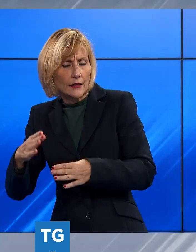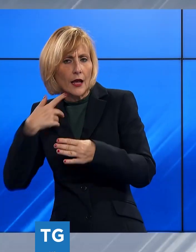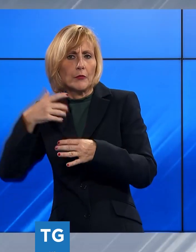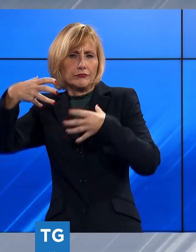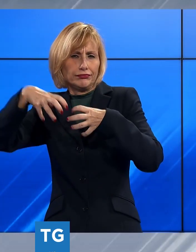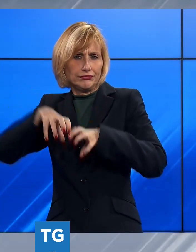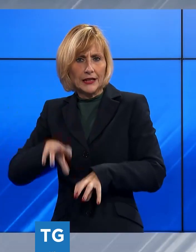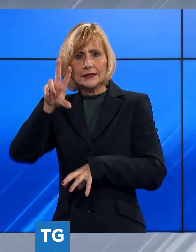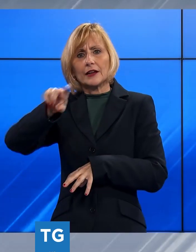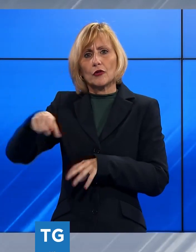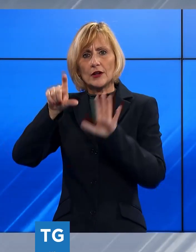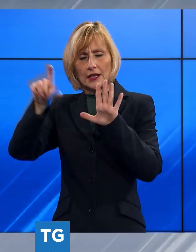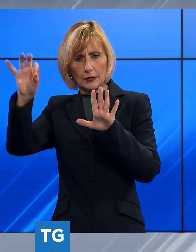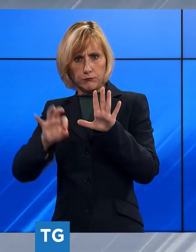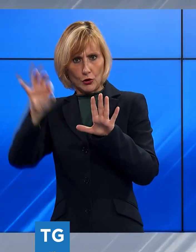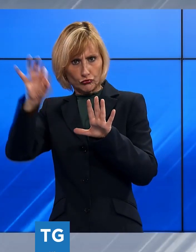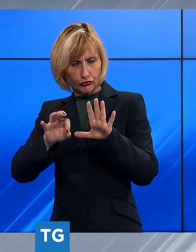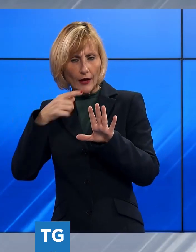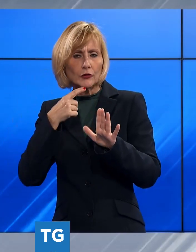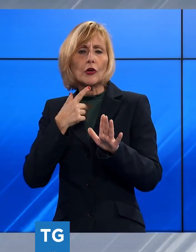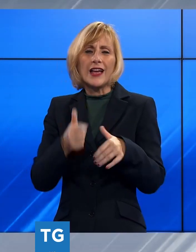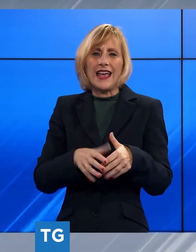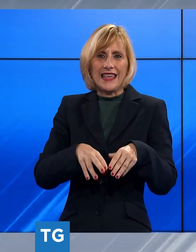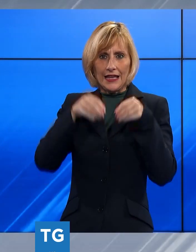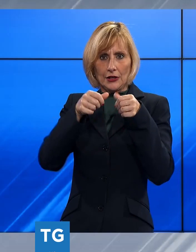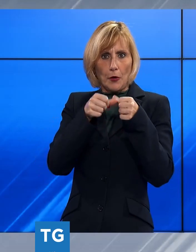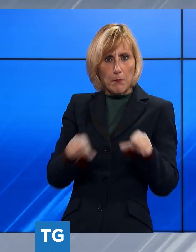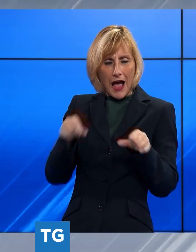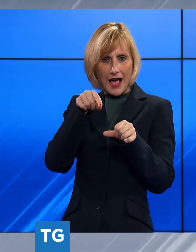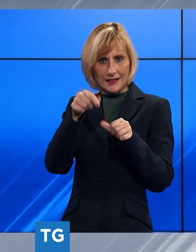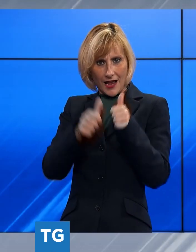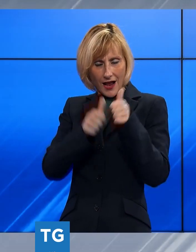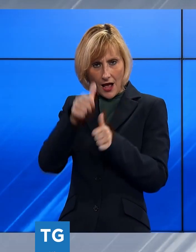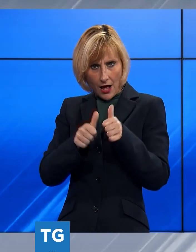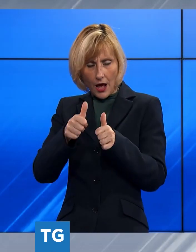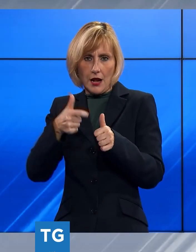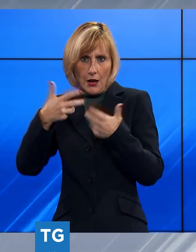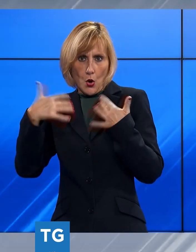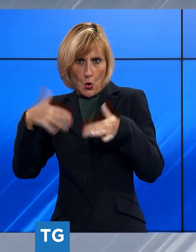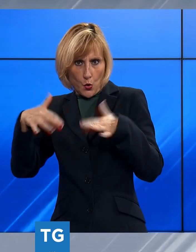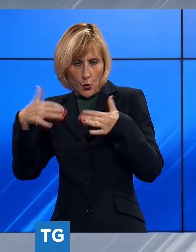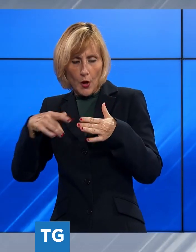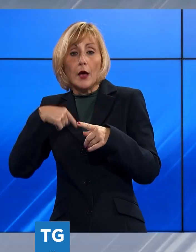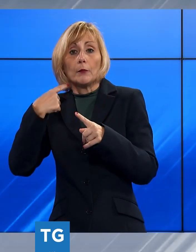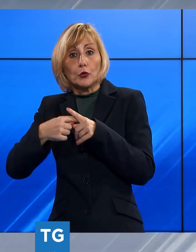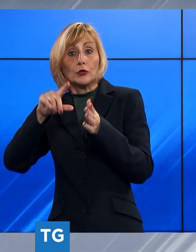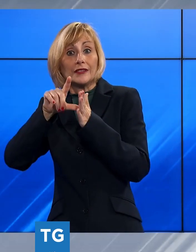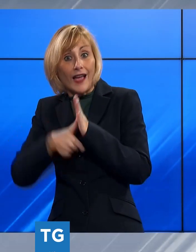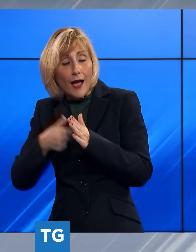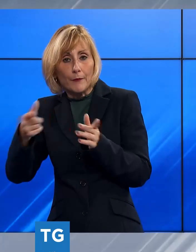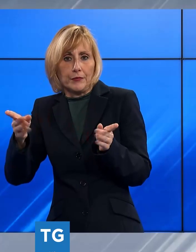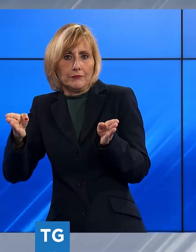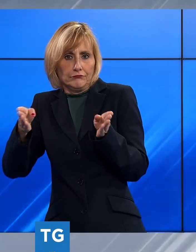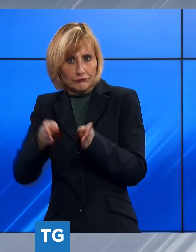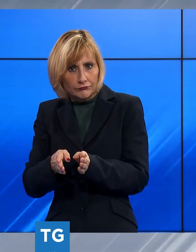37%, rispetto all'importo dei lavori posto a base di gara proponendo una considerevole riduzione dei tempi di durata dei lavori che si